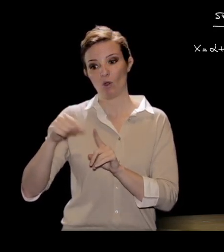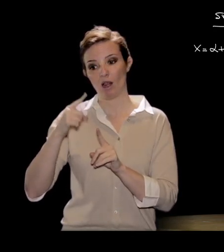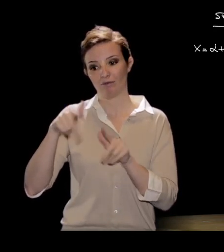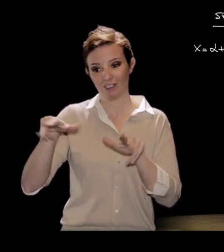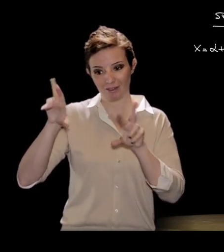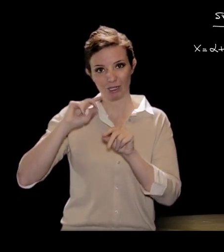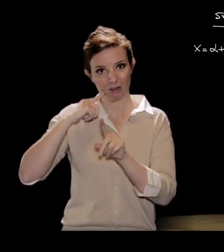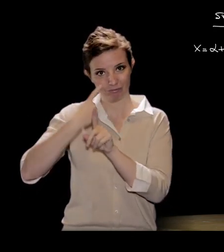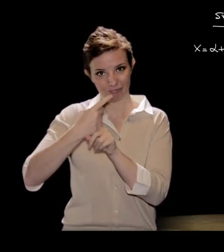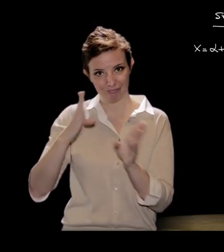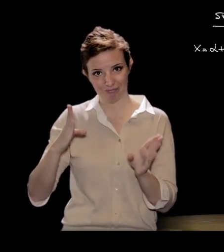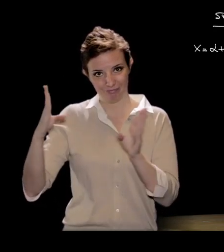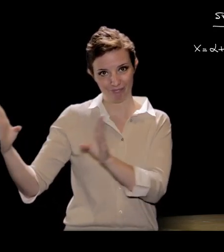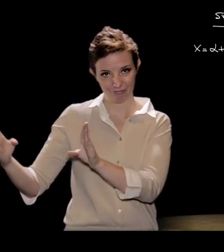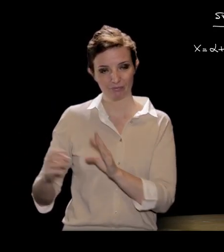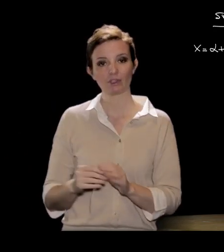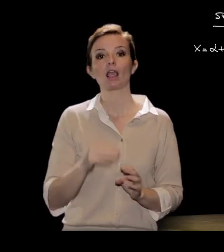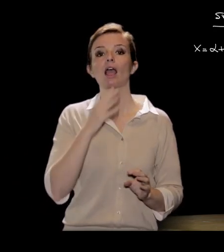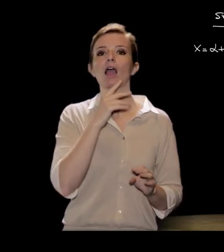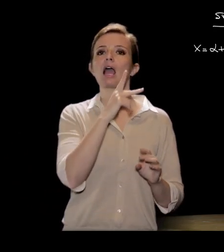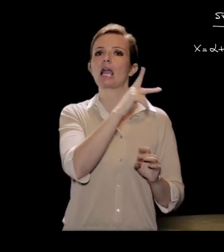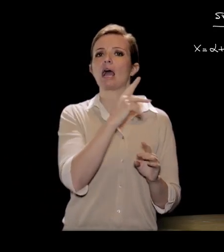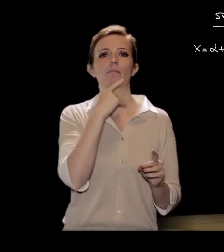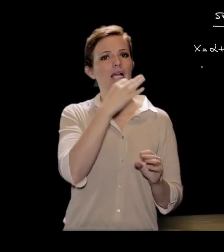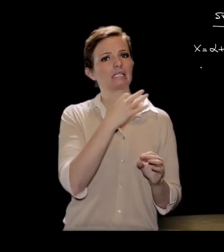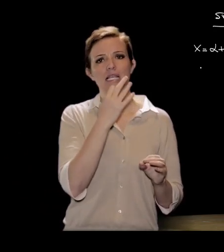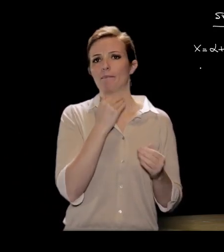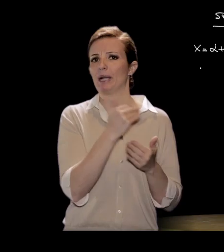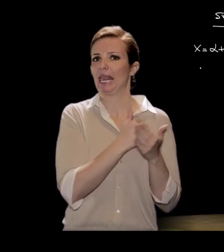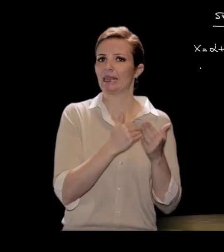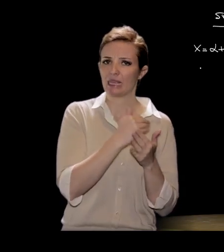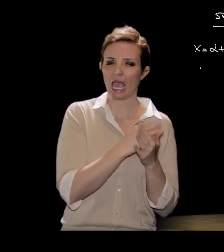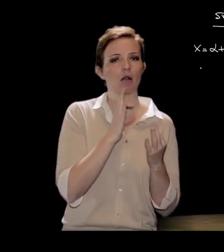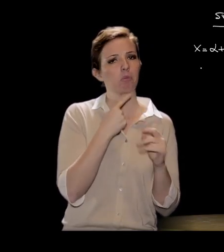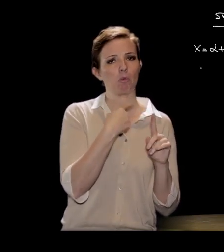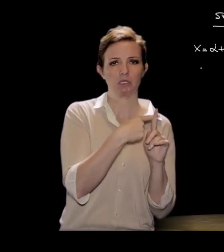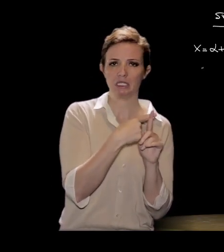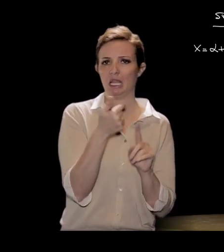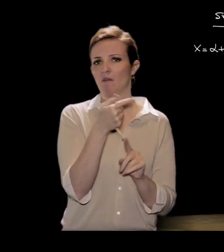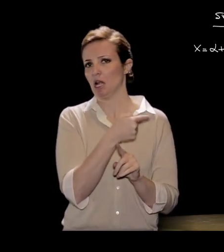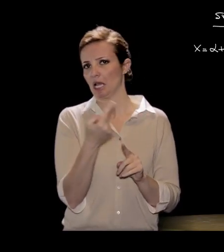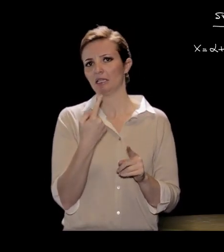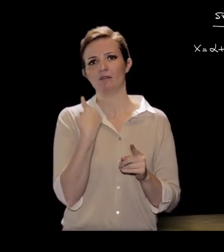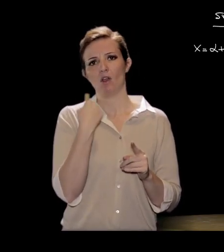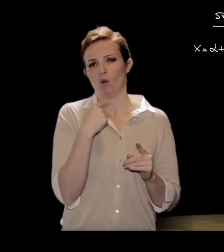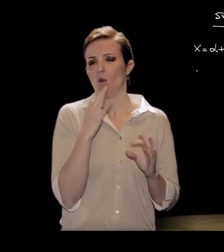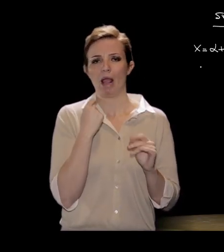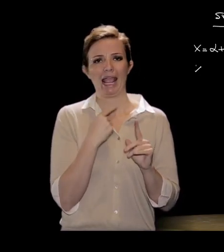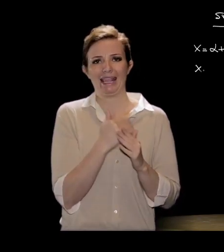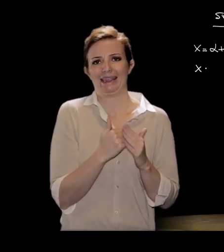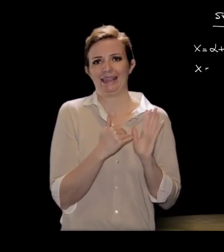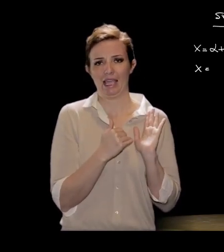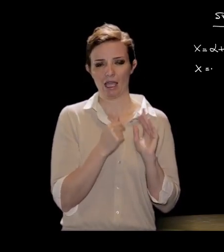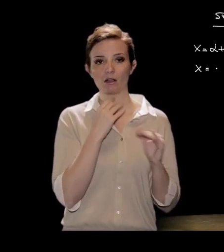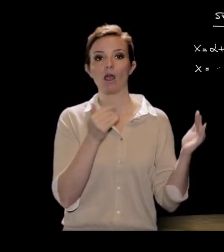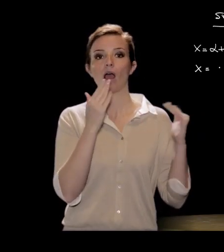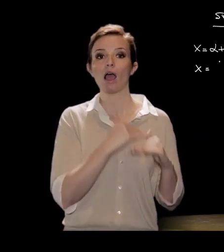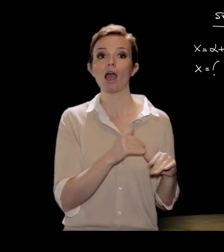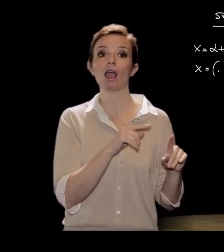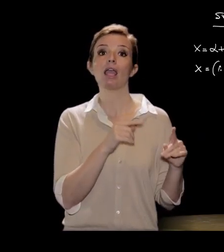k è sempre un numero intero, sia negativo che positivo che nullo. L'altra possibilità è che, quindi, unita a x